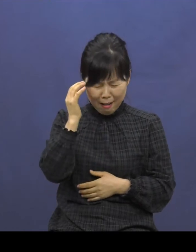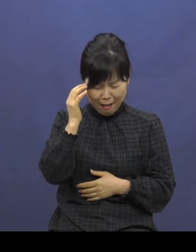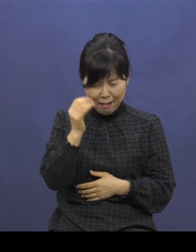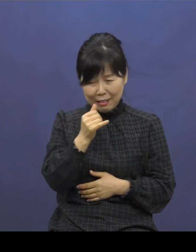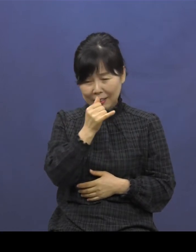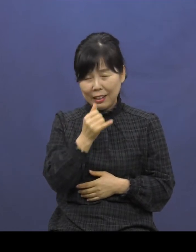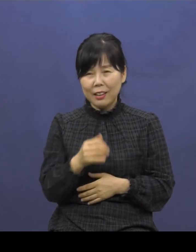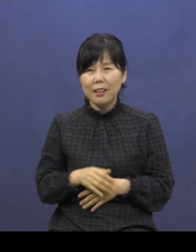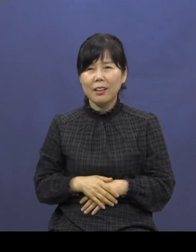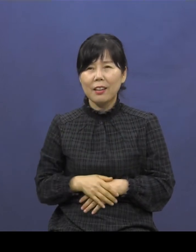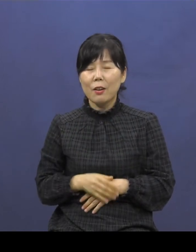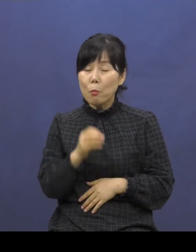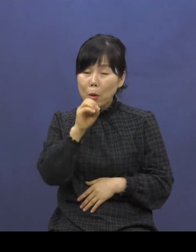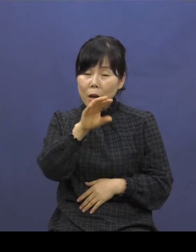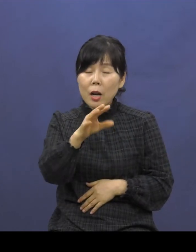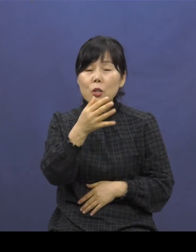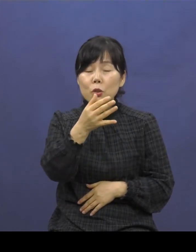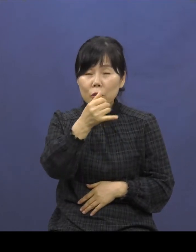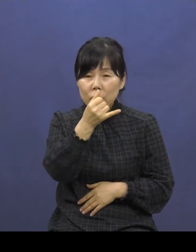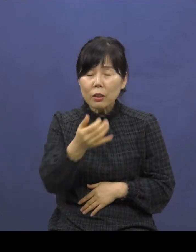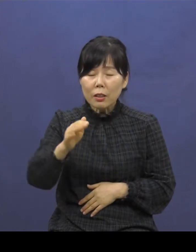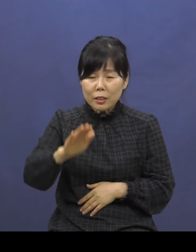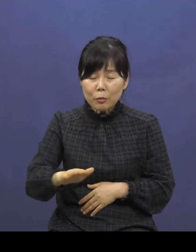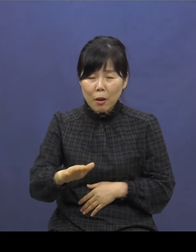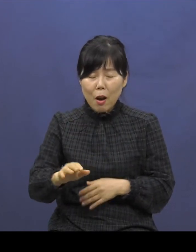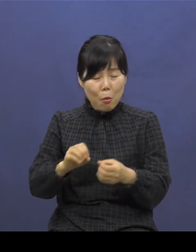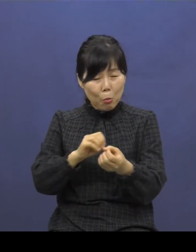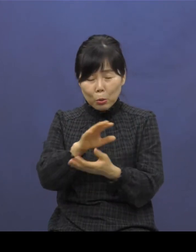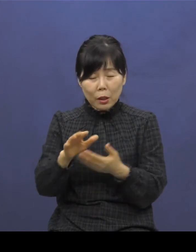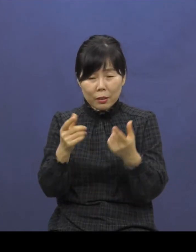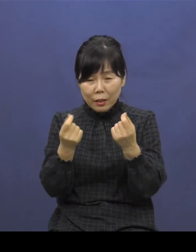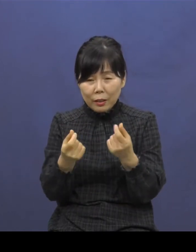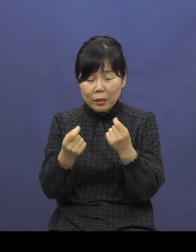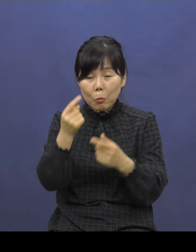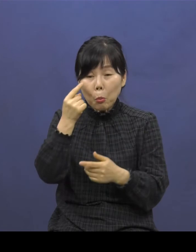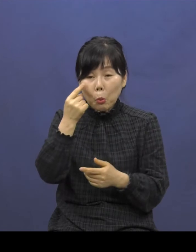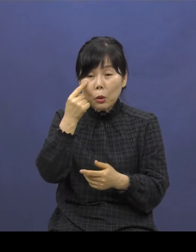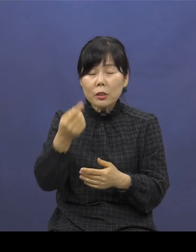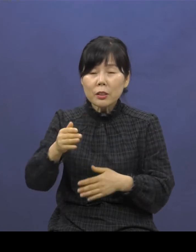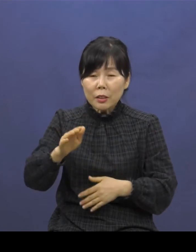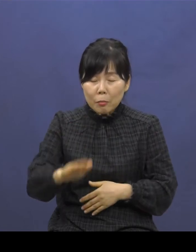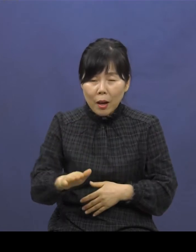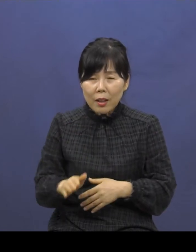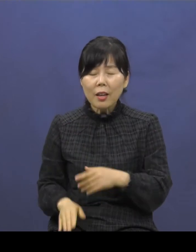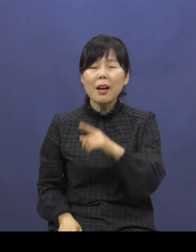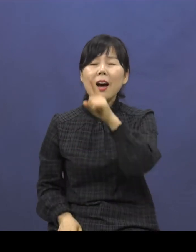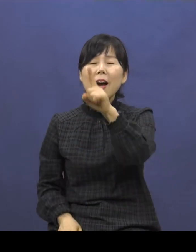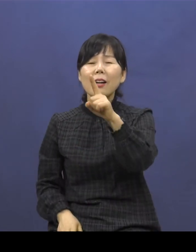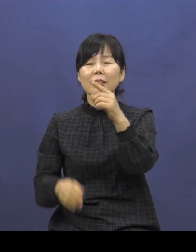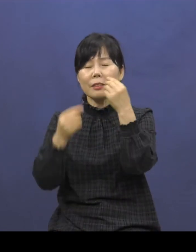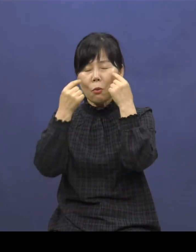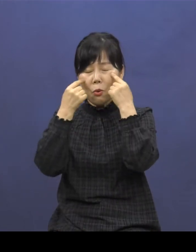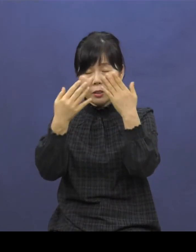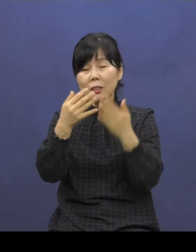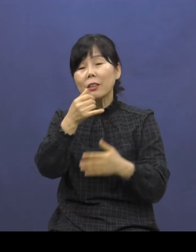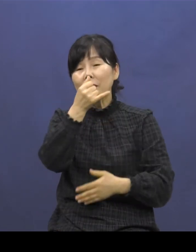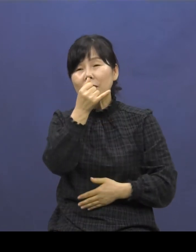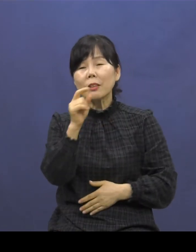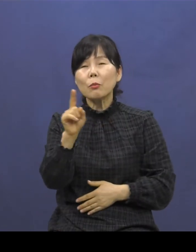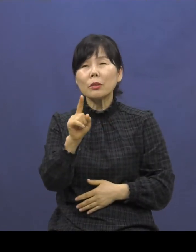이렇게 말할 수 있어요. 그런데 여러분, 사실 이렇게 복잡해 보이지만 말씀드린 것처럼 한 가지는 분명합니다.